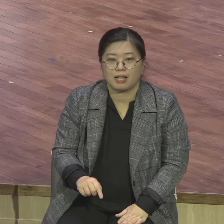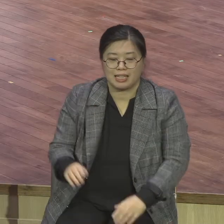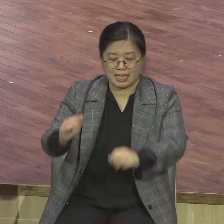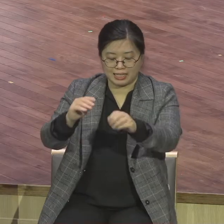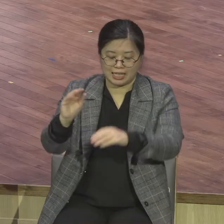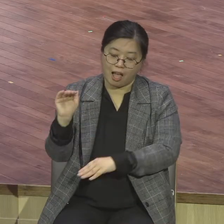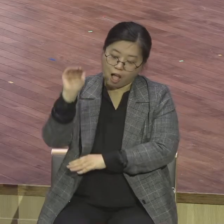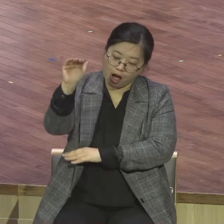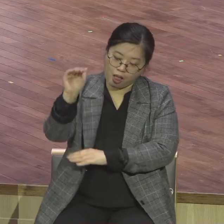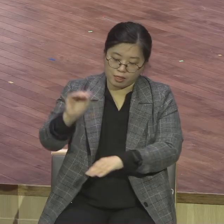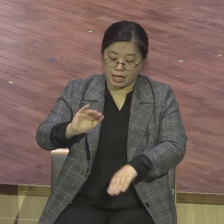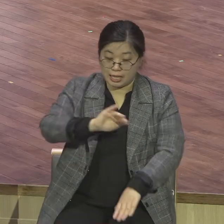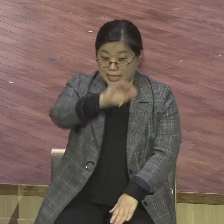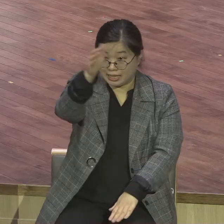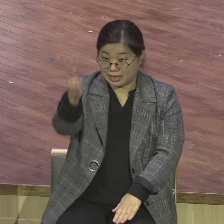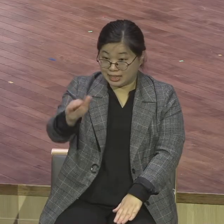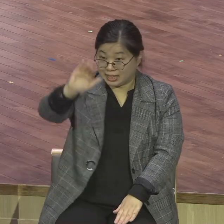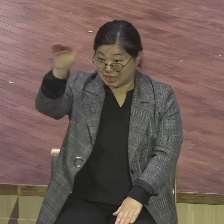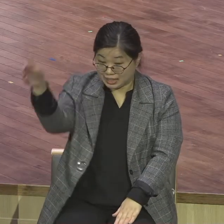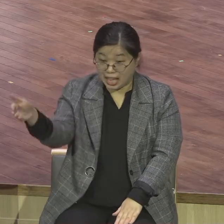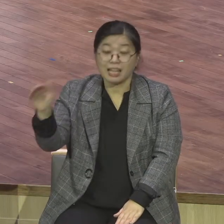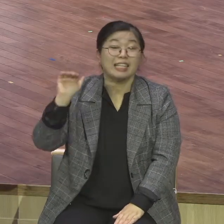낙타의 무릎.